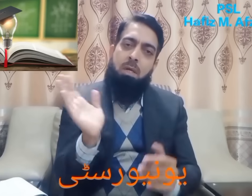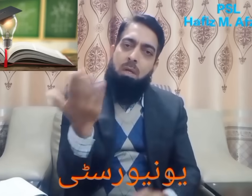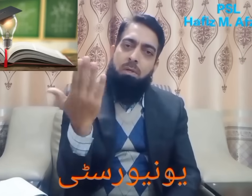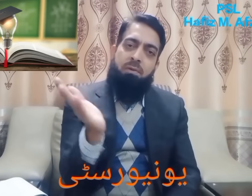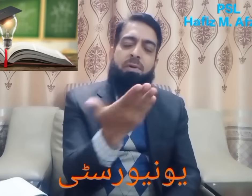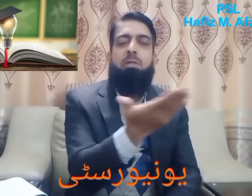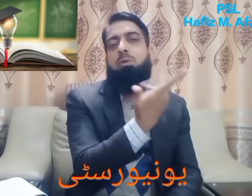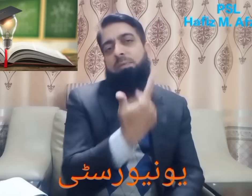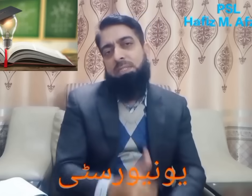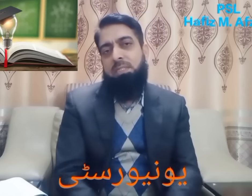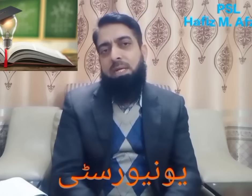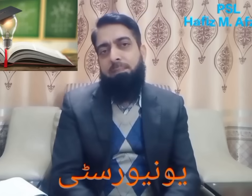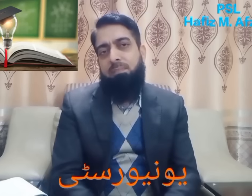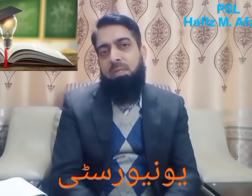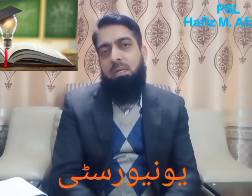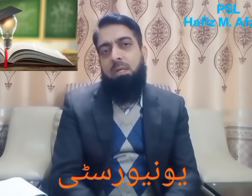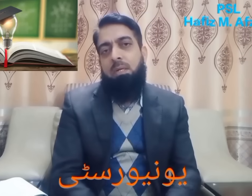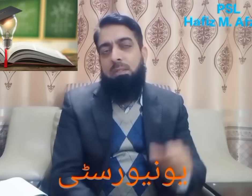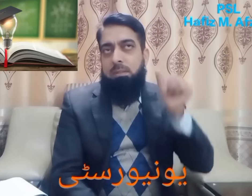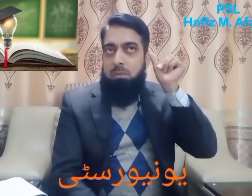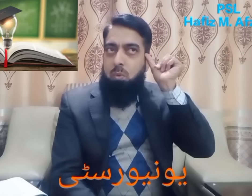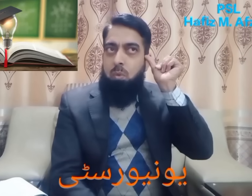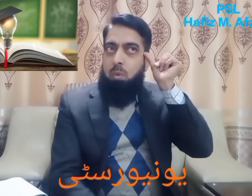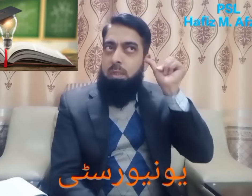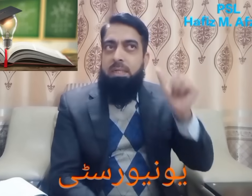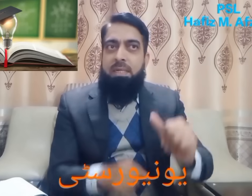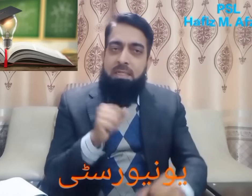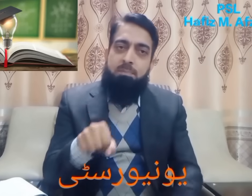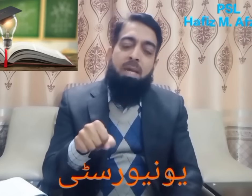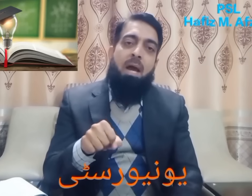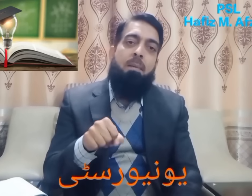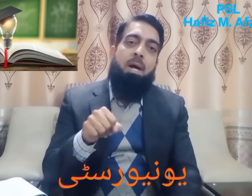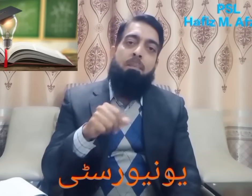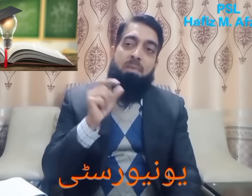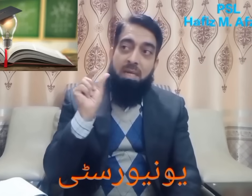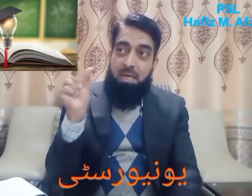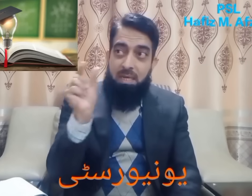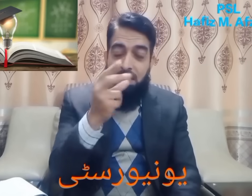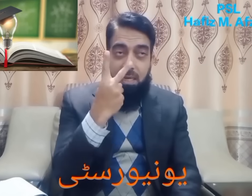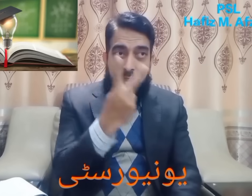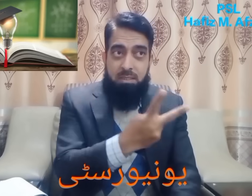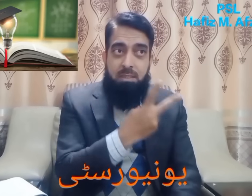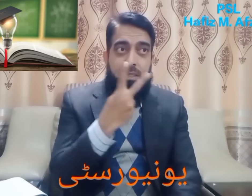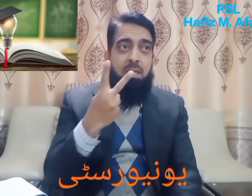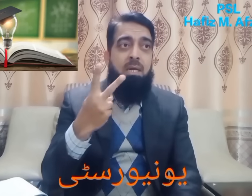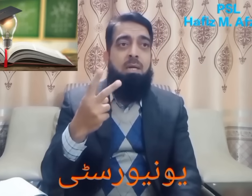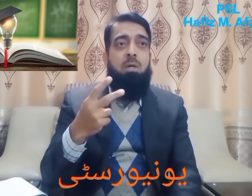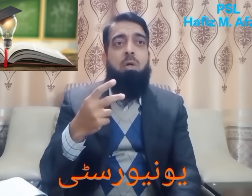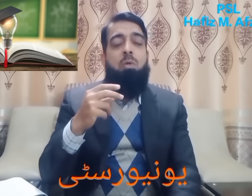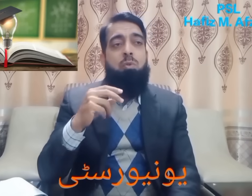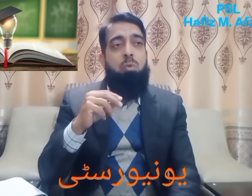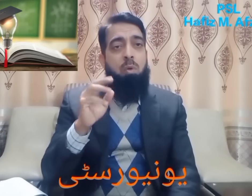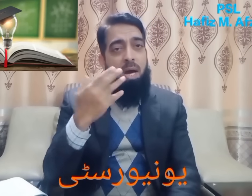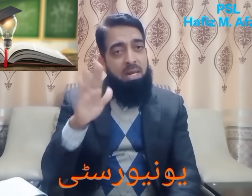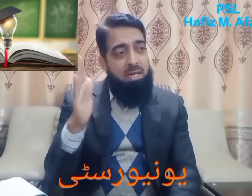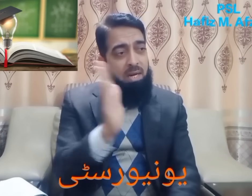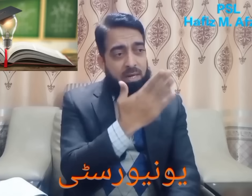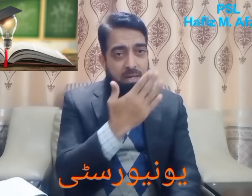के, डिफरेंट यूनिवर्सिटीज हैं। तो इसमें अब हम देखेंगे कि जो अलग